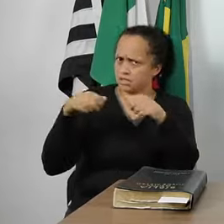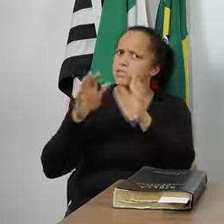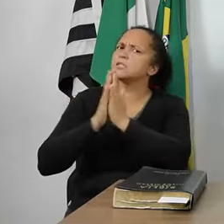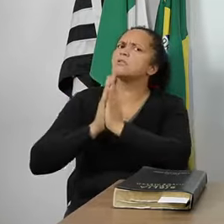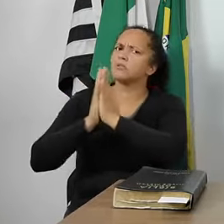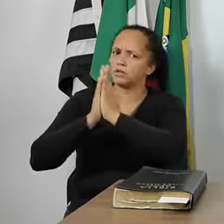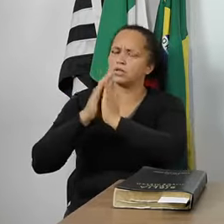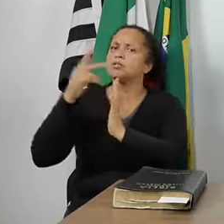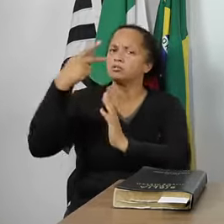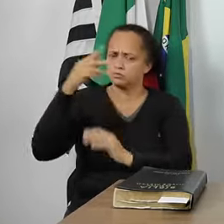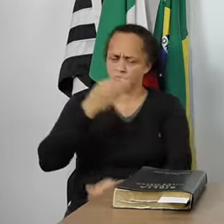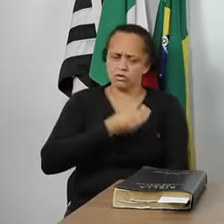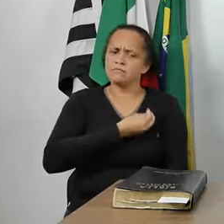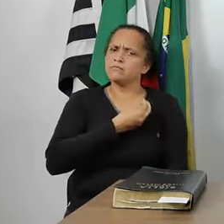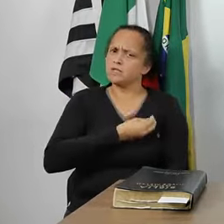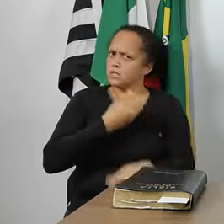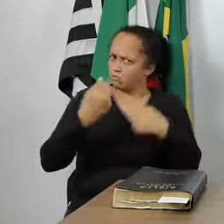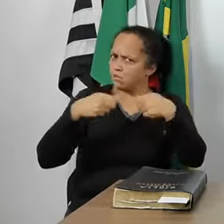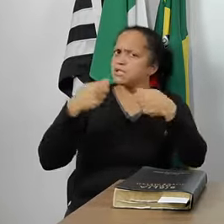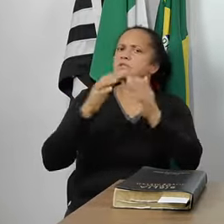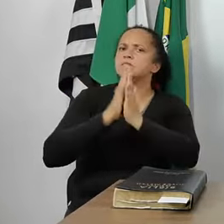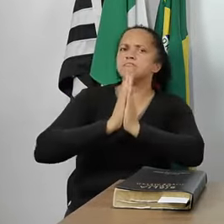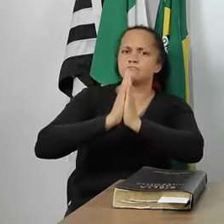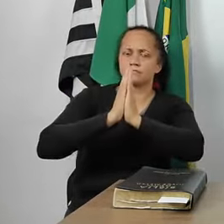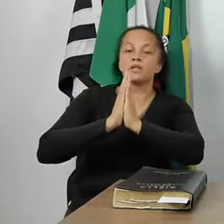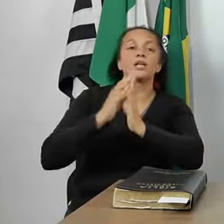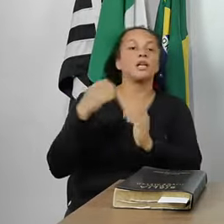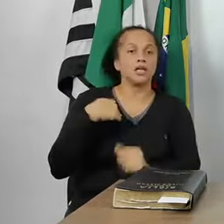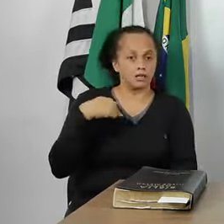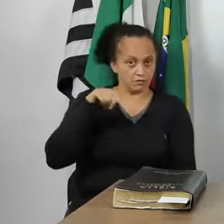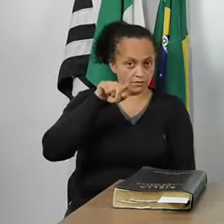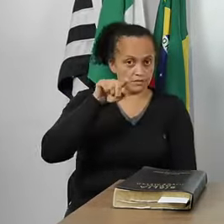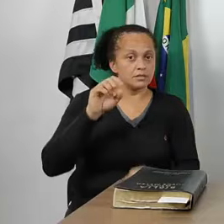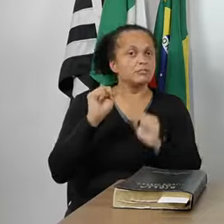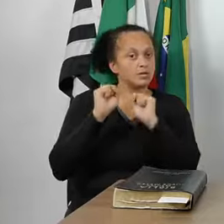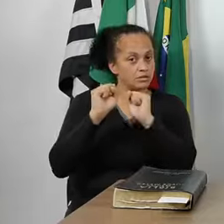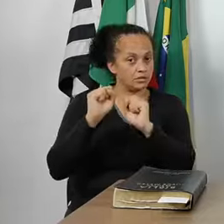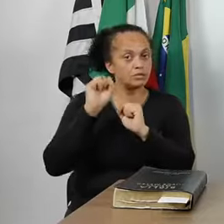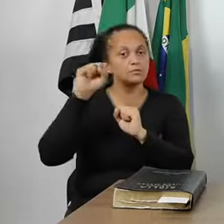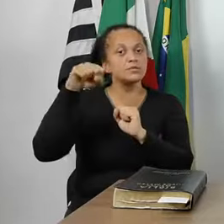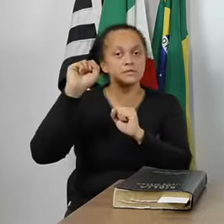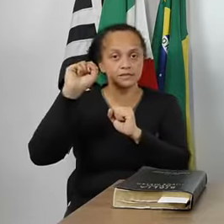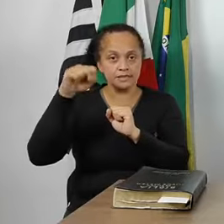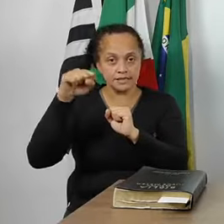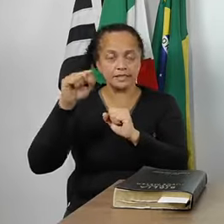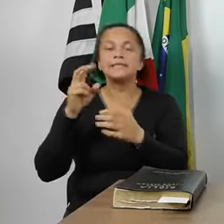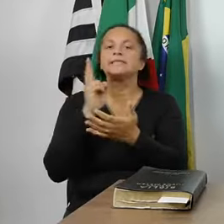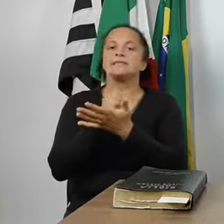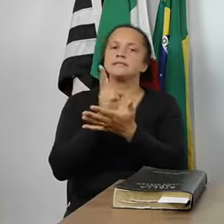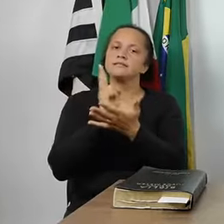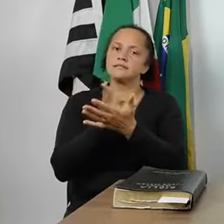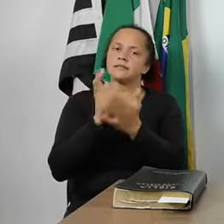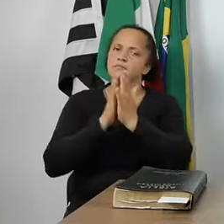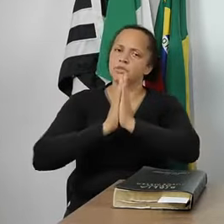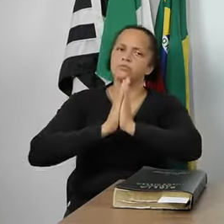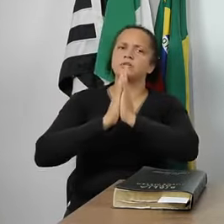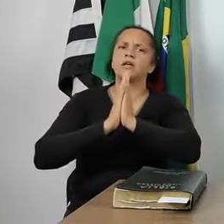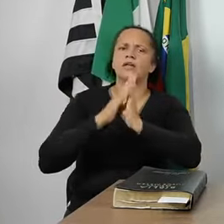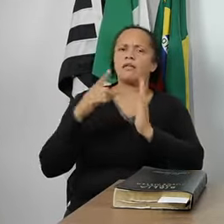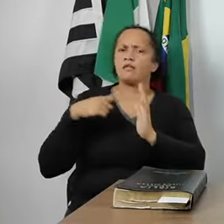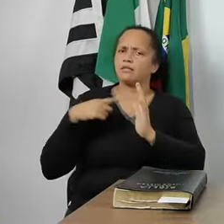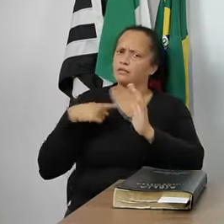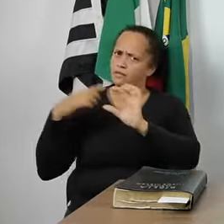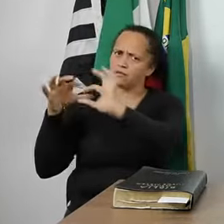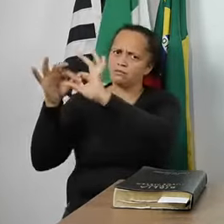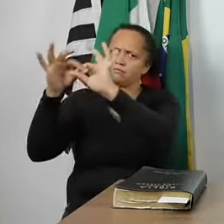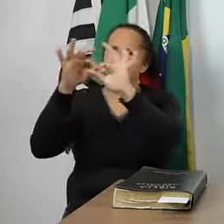eu e você, nós podemos sim estabelecer uma vida de oração, ter essa comunhão com o nosso Deus